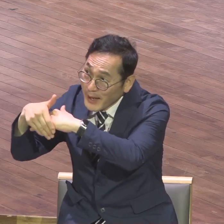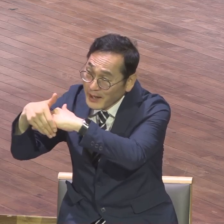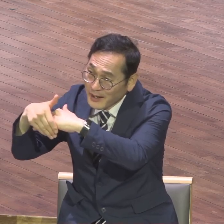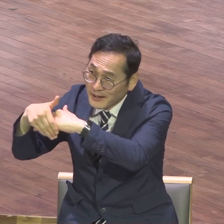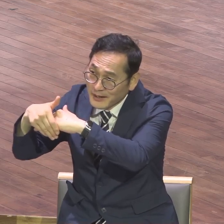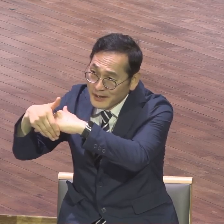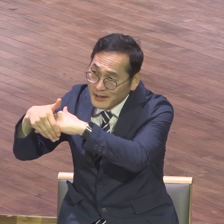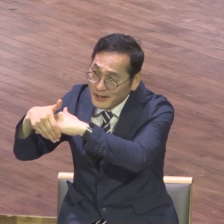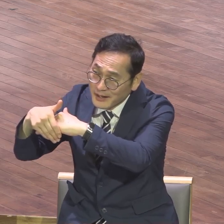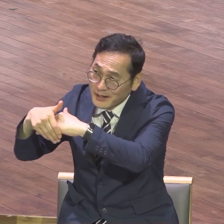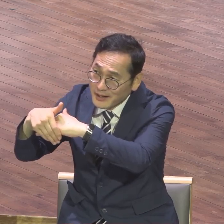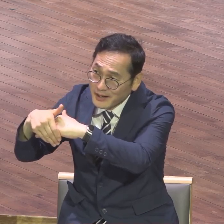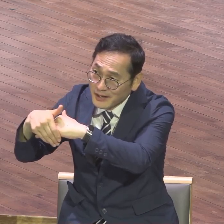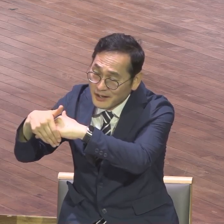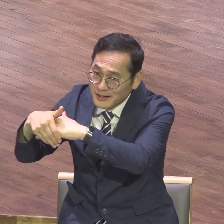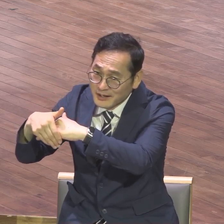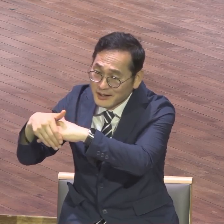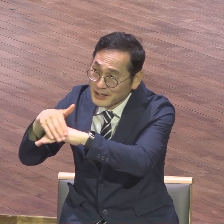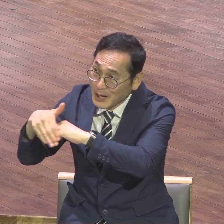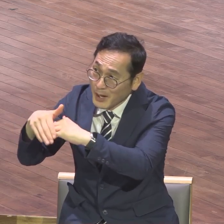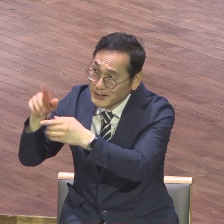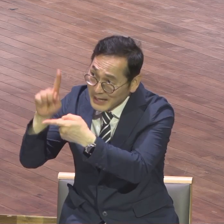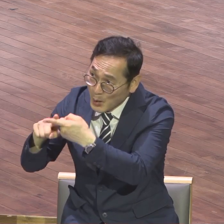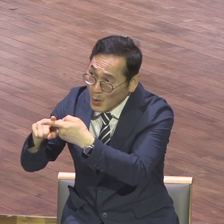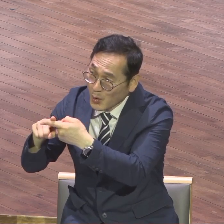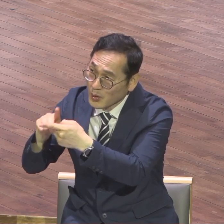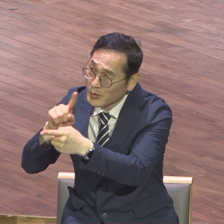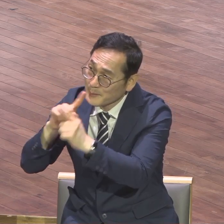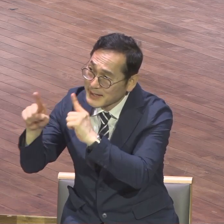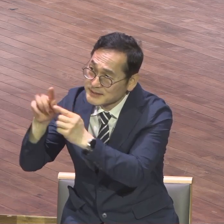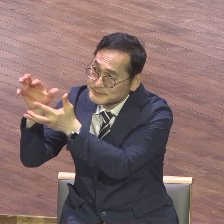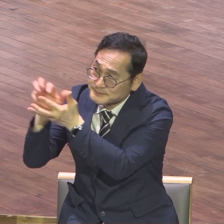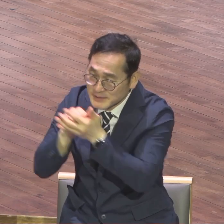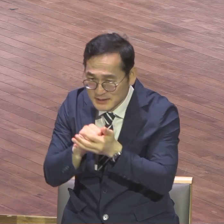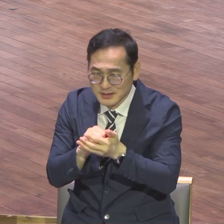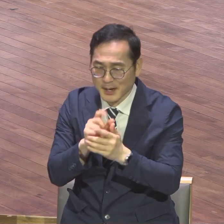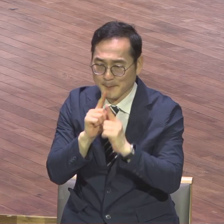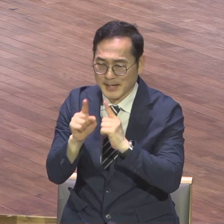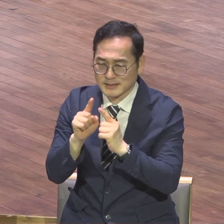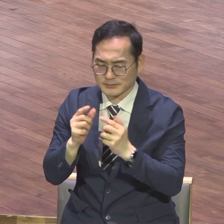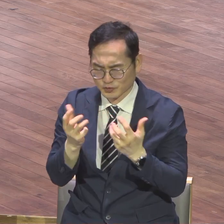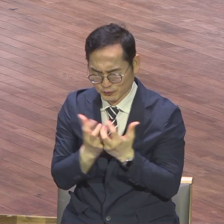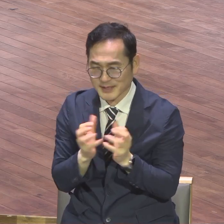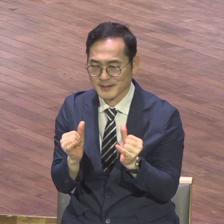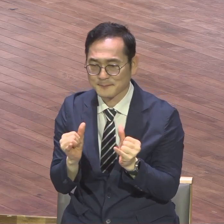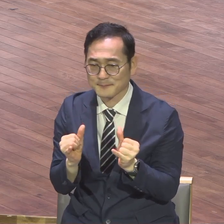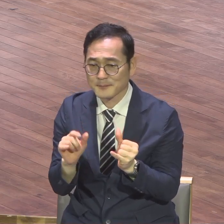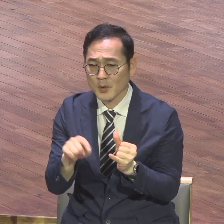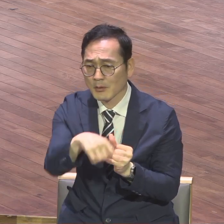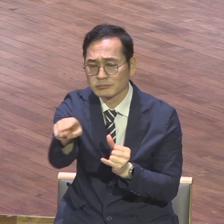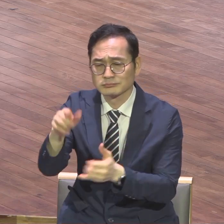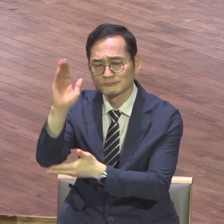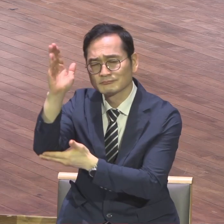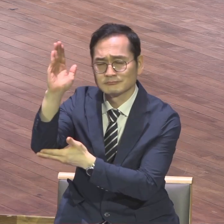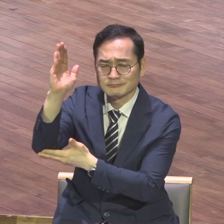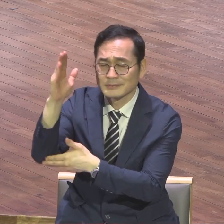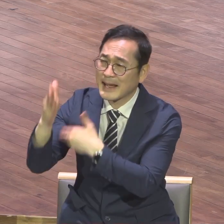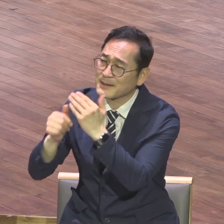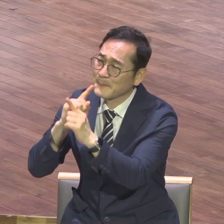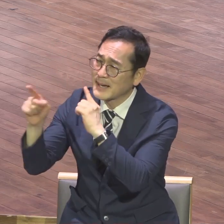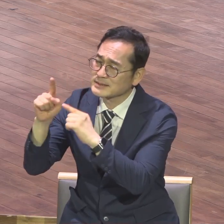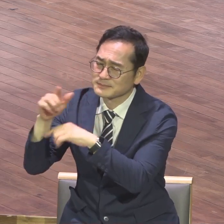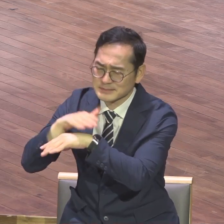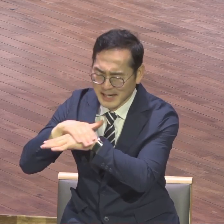담긴 말씀으로 충만한 거예요, 말씀. 입만 열면 하나님의 말씀이 잘 나와. 그냥